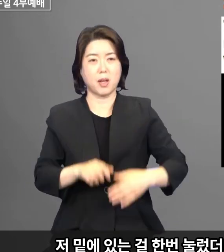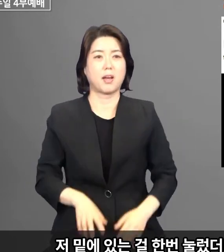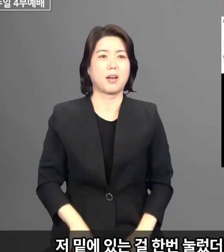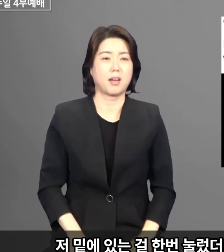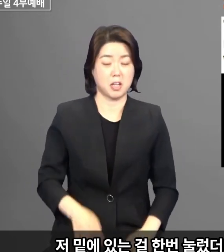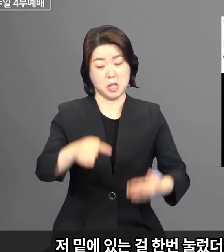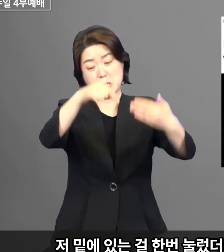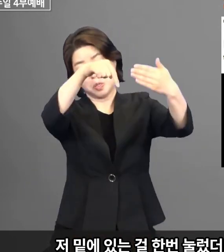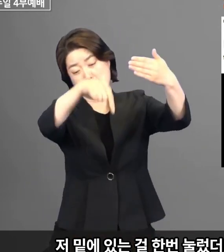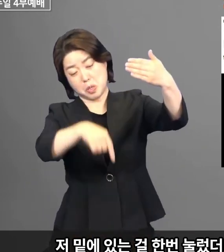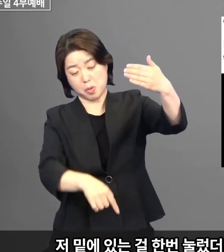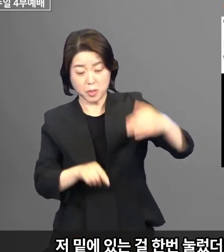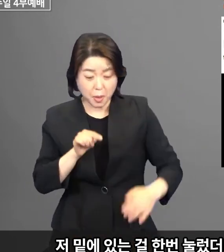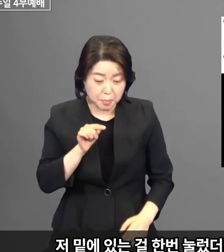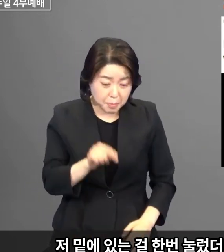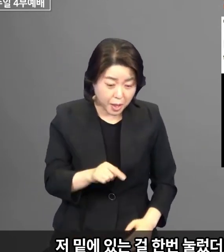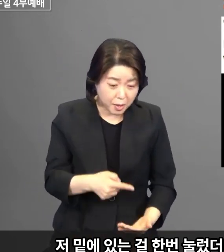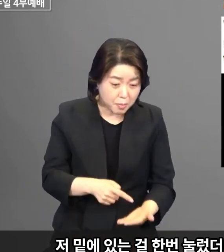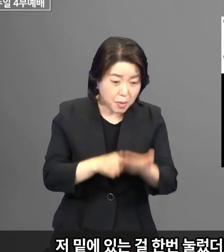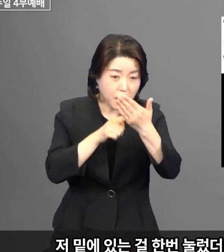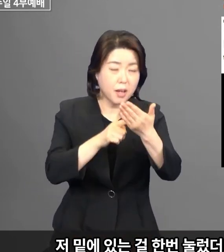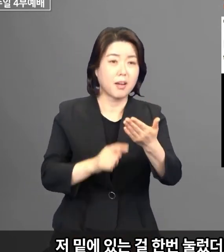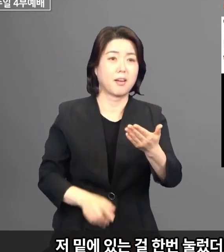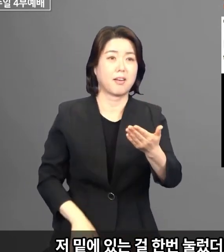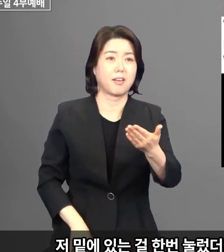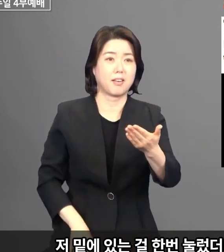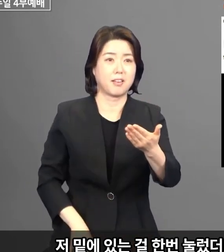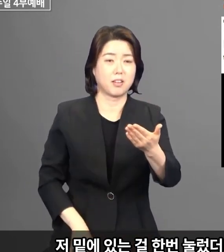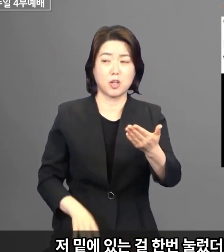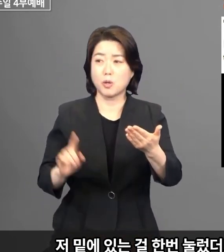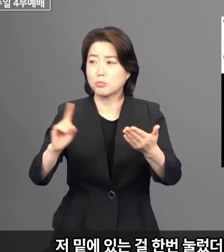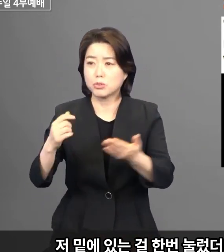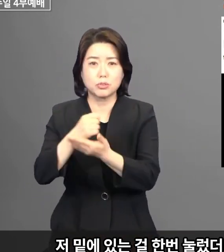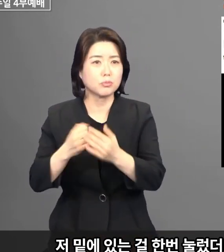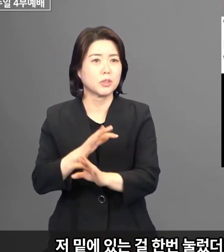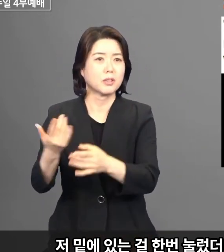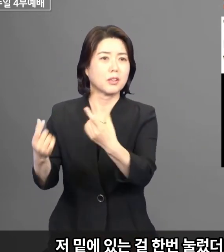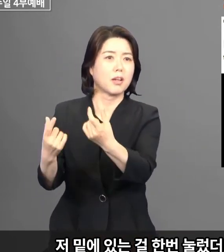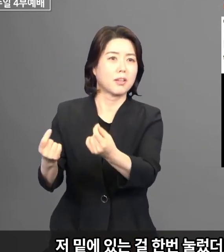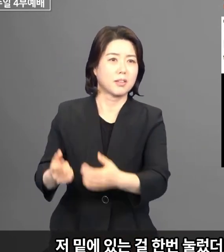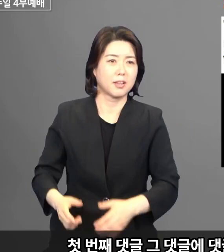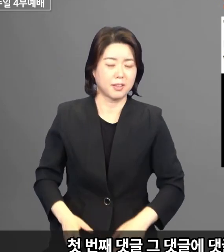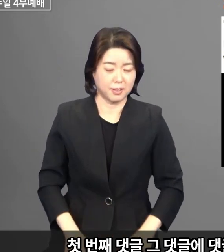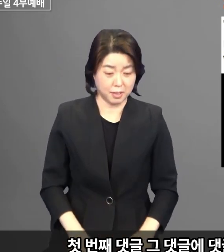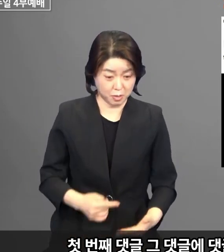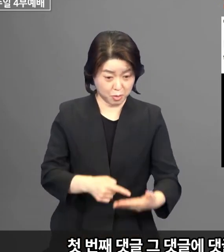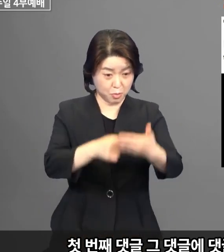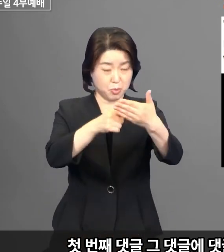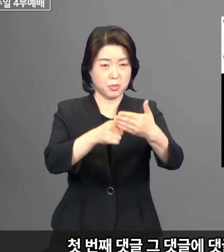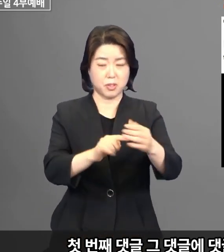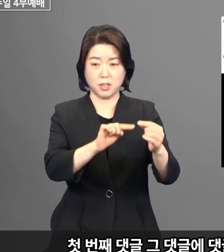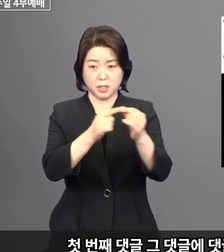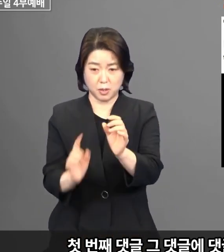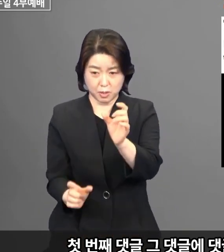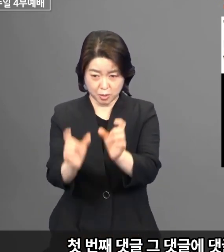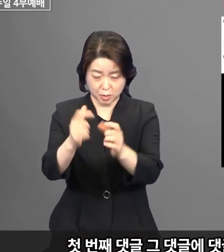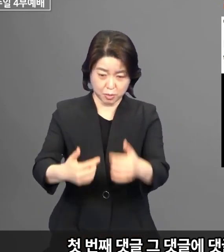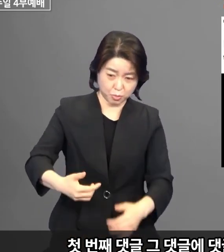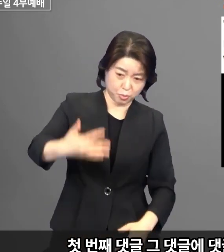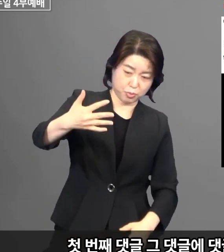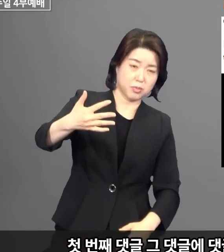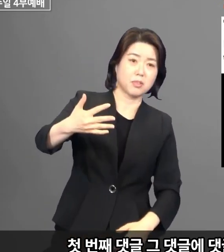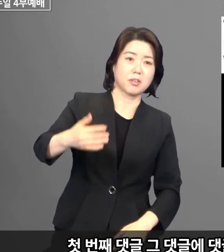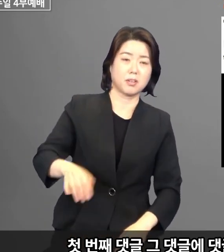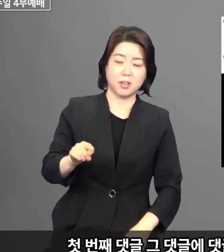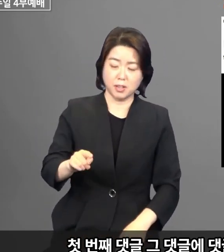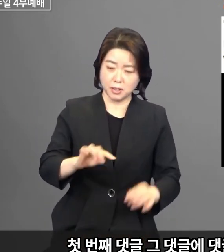저 밑에 있는 걸 한번 눌렀더니 무슨 운명의 장난이었는지 첫 번째 댓글,